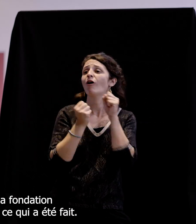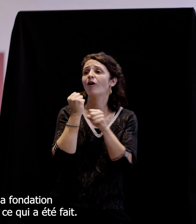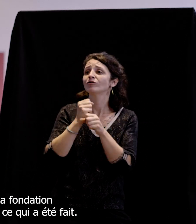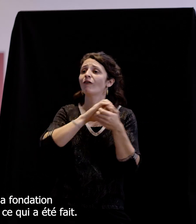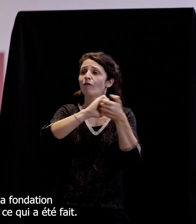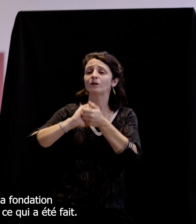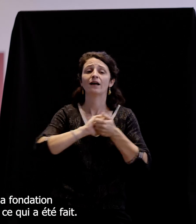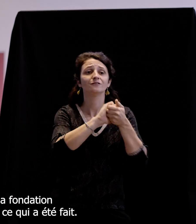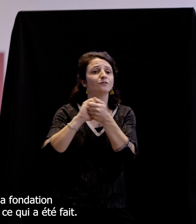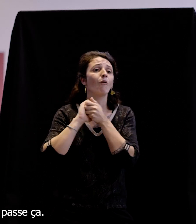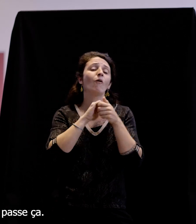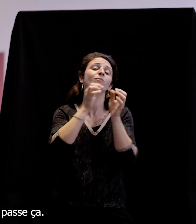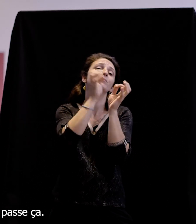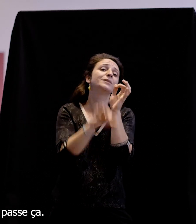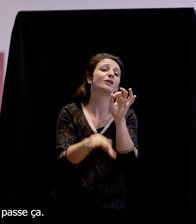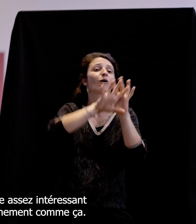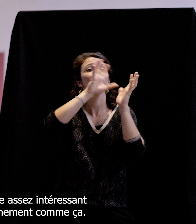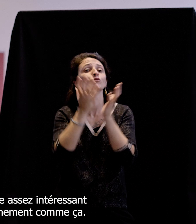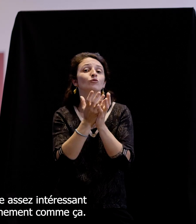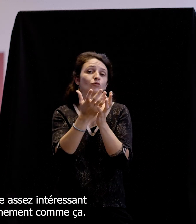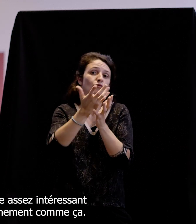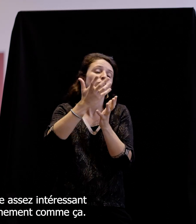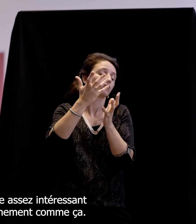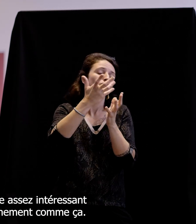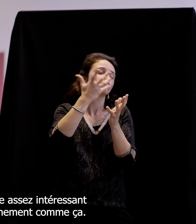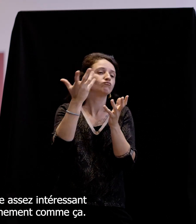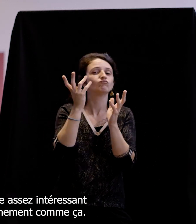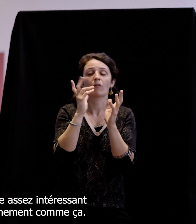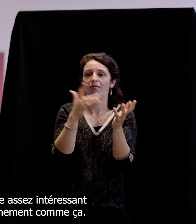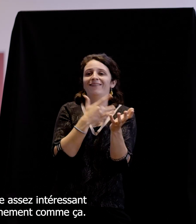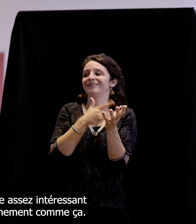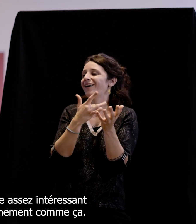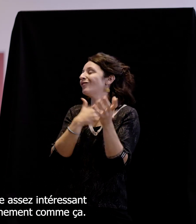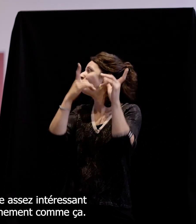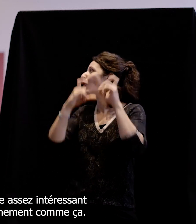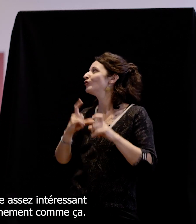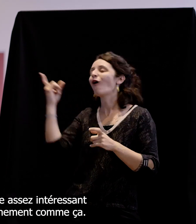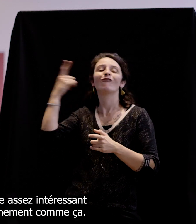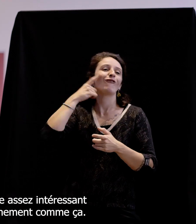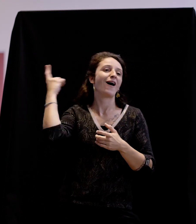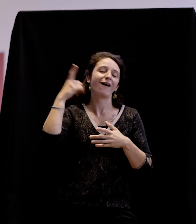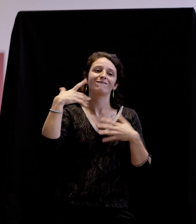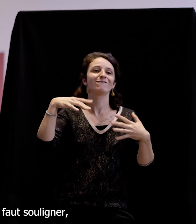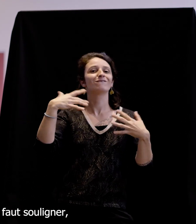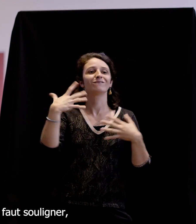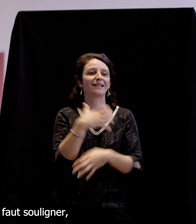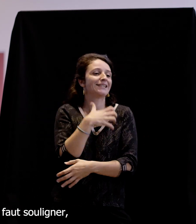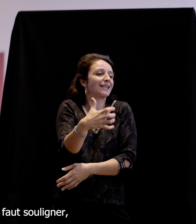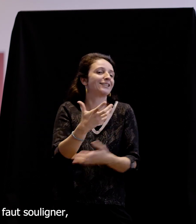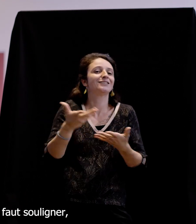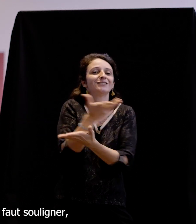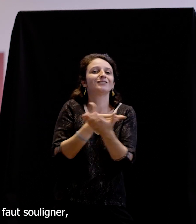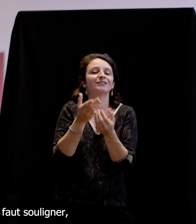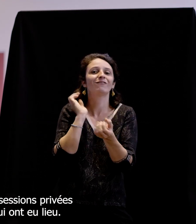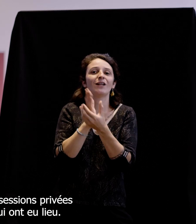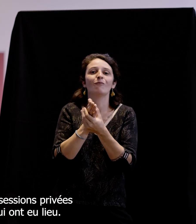bilan de tout ce qui a été fait. Donc, je vous passe ça, mais c'est quand même assez intéressant de participer à un événement comme ça. Et ensuite, ce qu'il